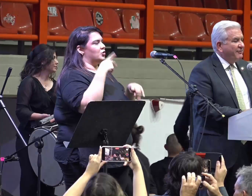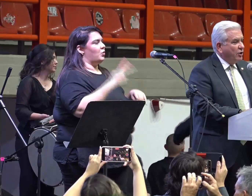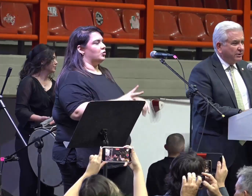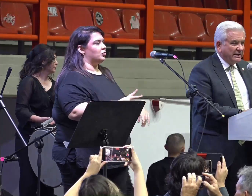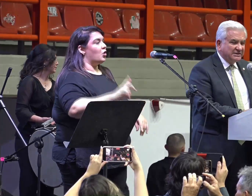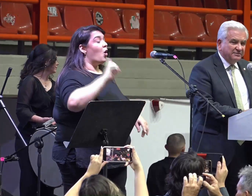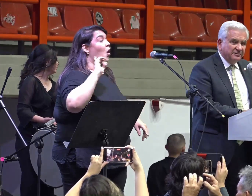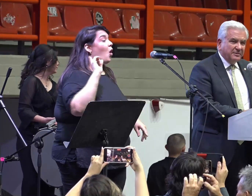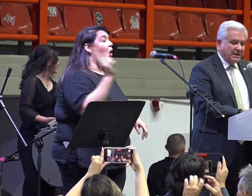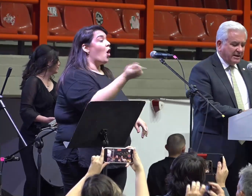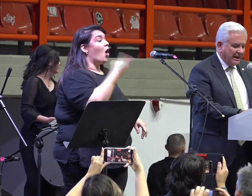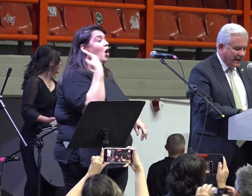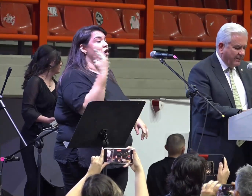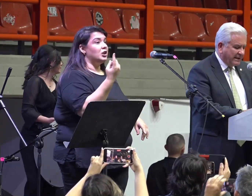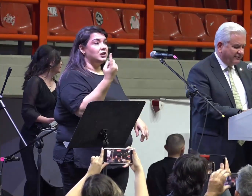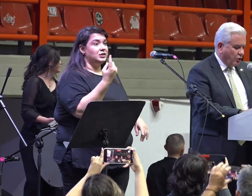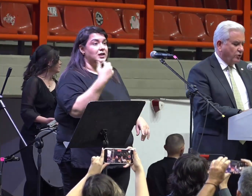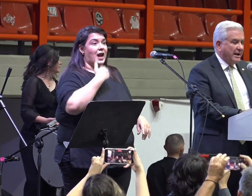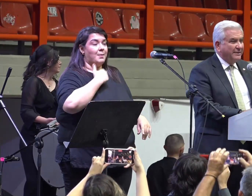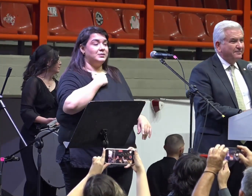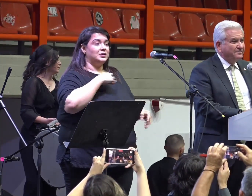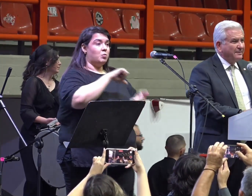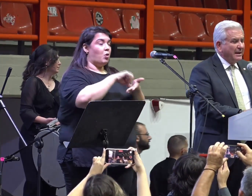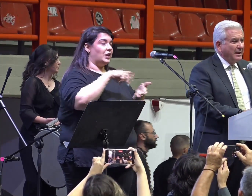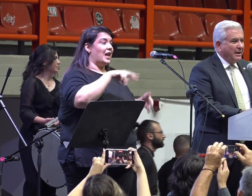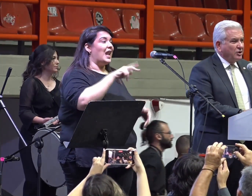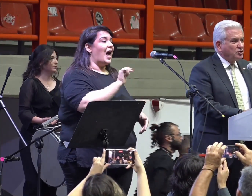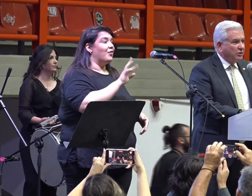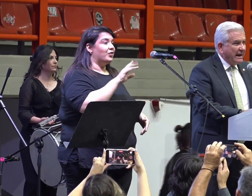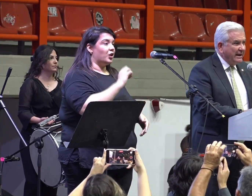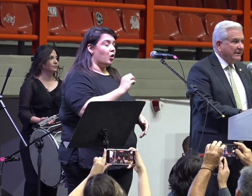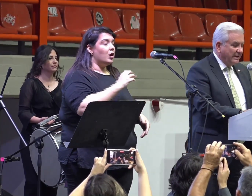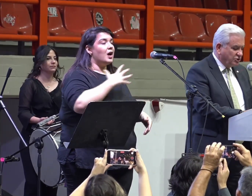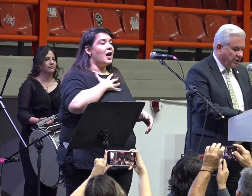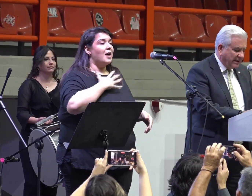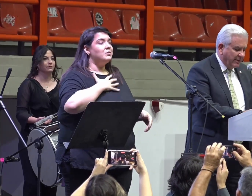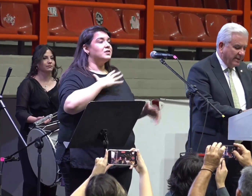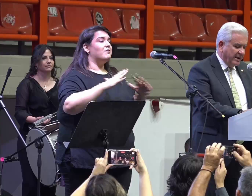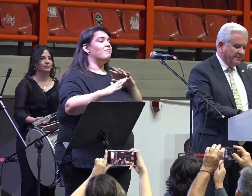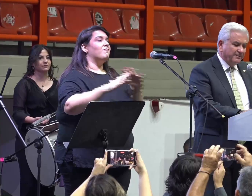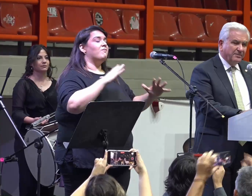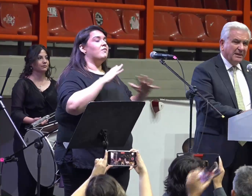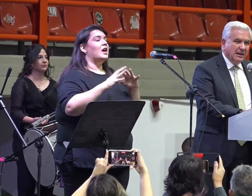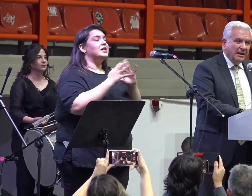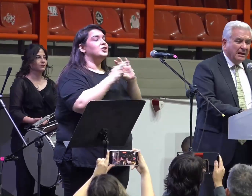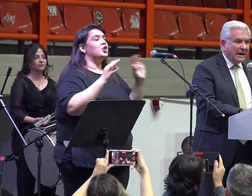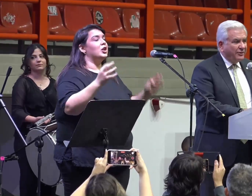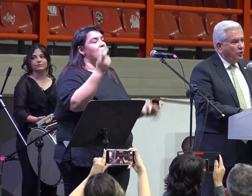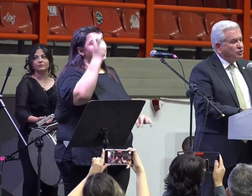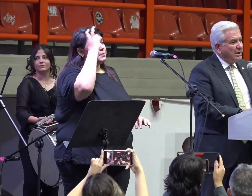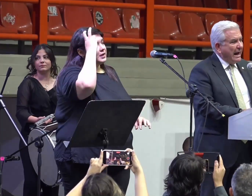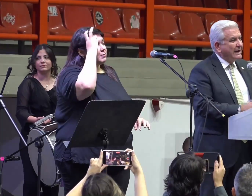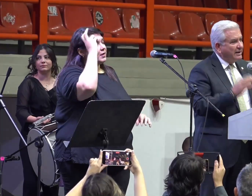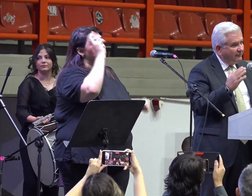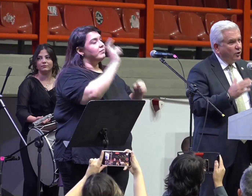Όλοι οι Λαβριώτες κρατάμε ταυτόχρονα ζωντανή την ιστορική μνήμη,